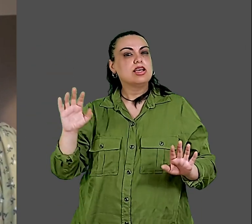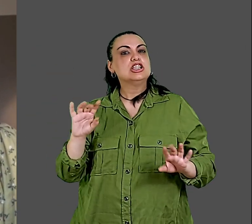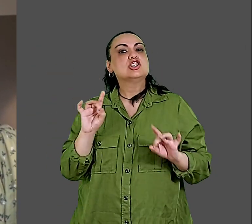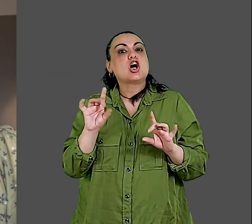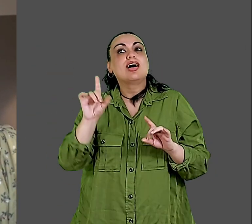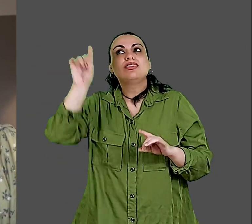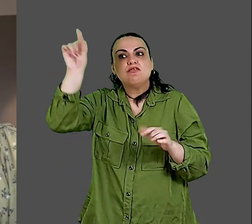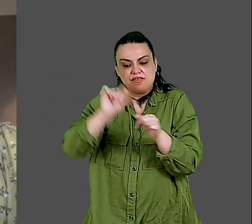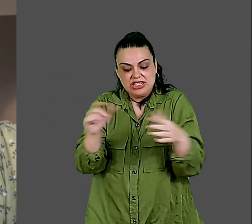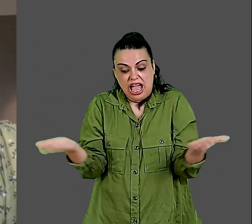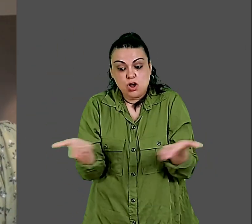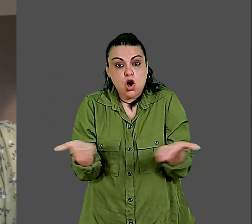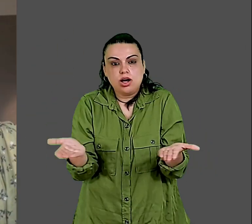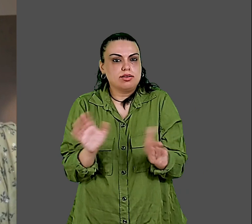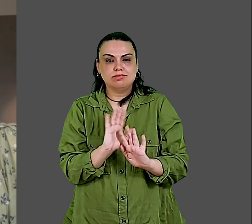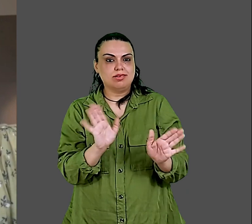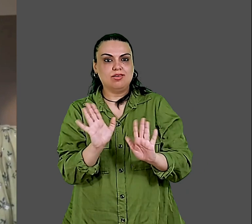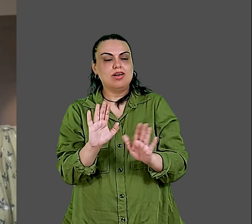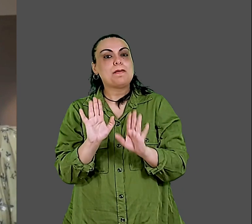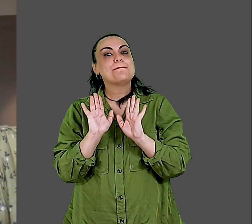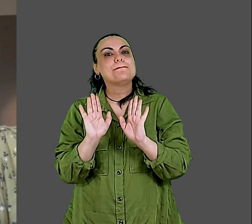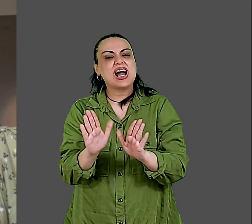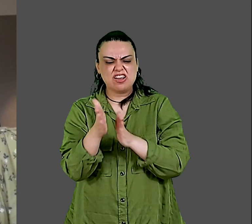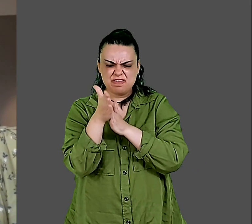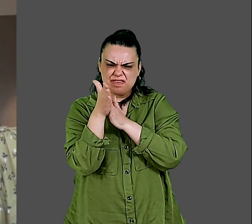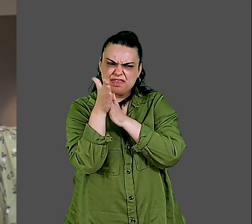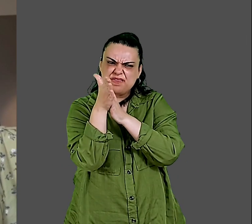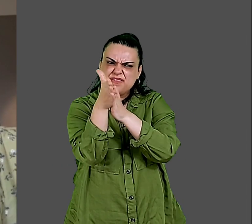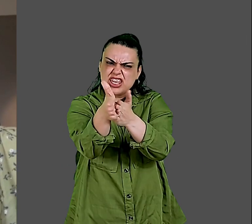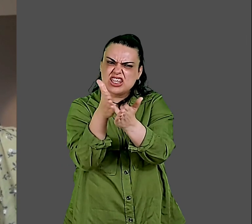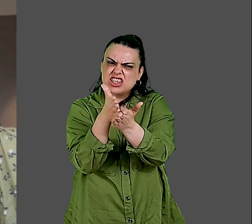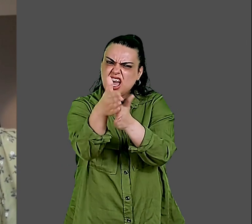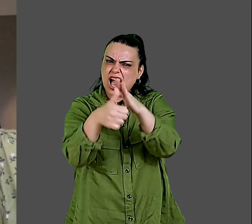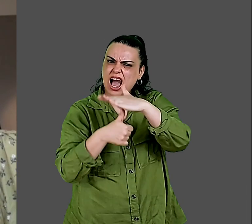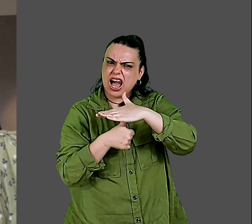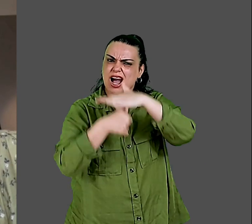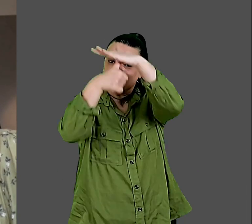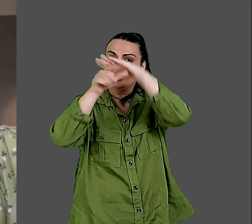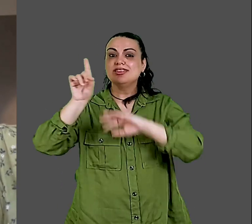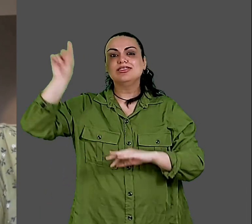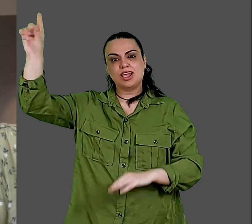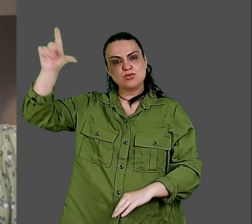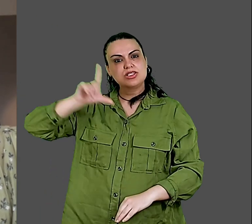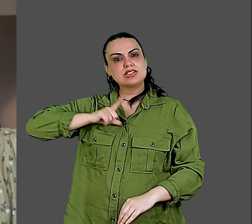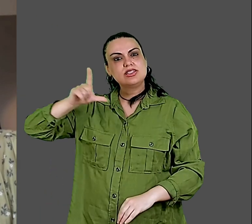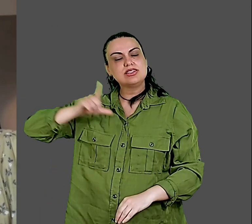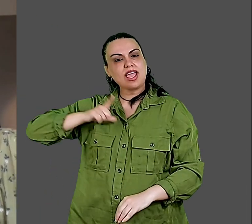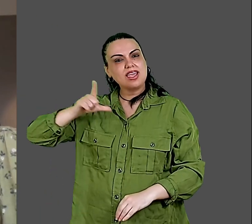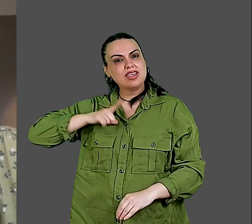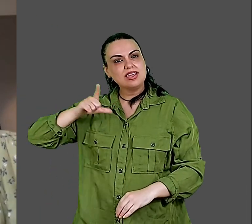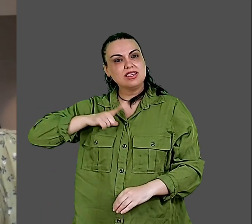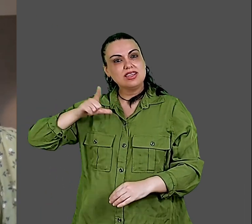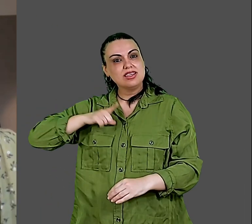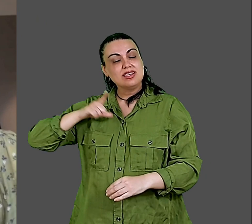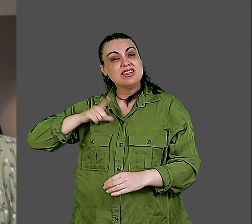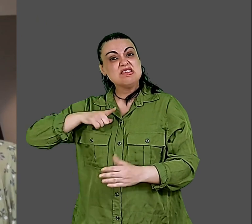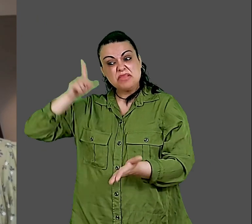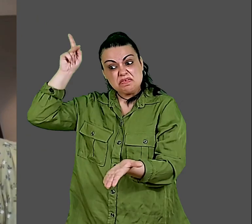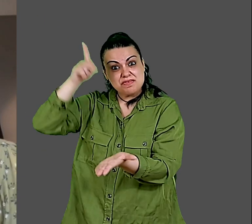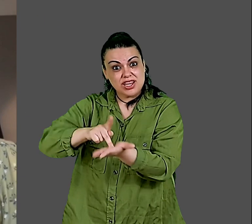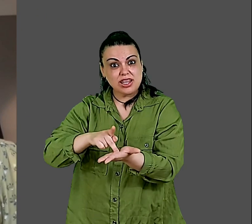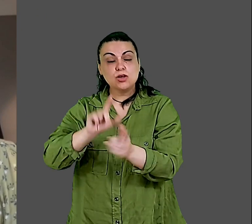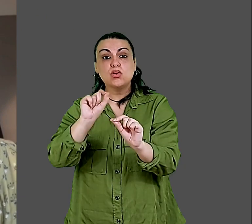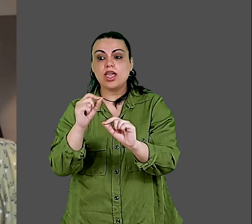fazer agora, mas está baseado sobre a fidelidade e a autoridade que ele tem para tornar real o que no passado ele